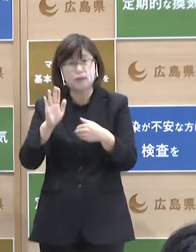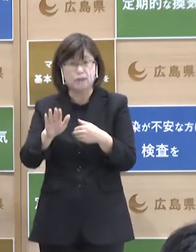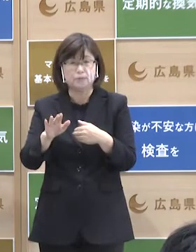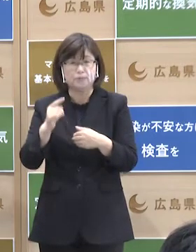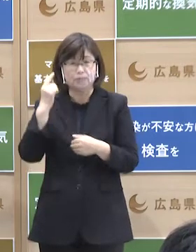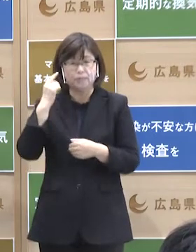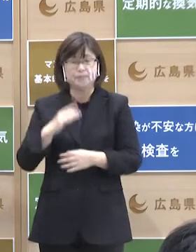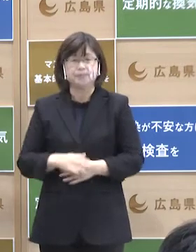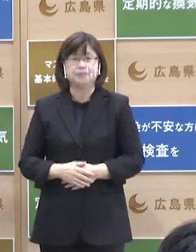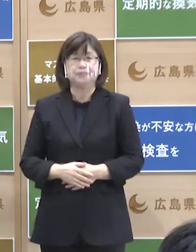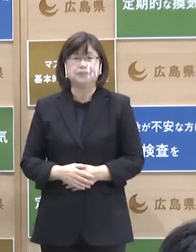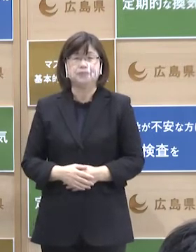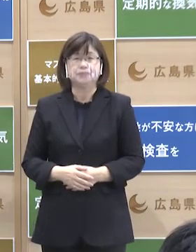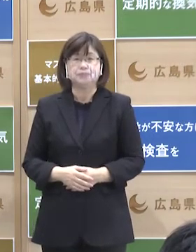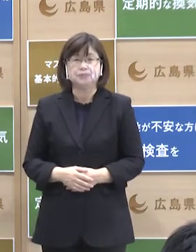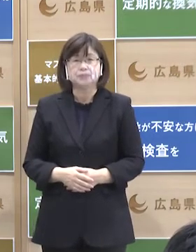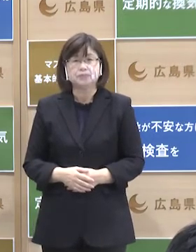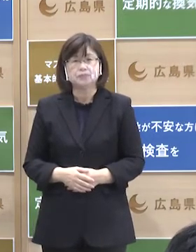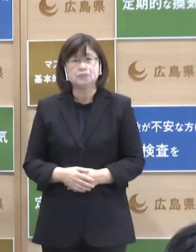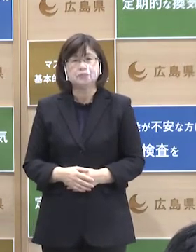ます。